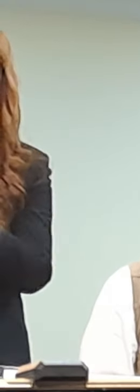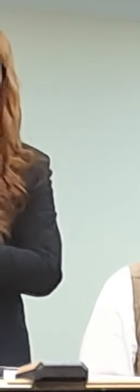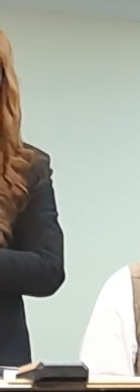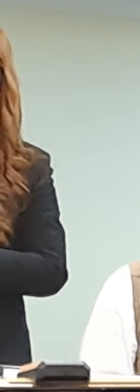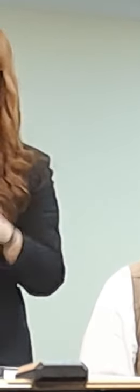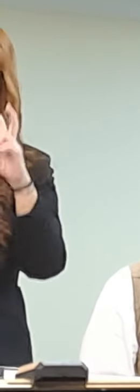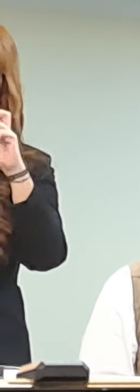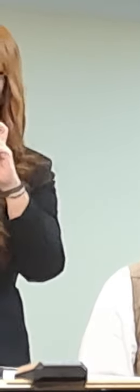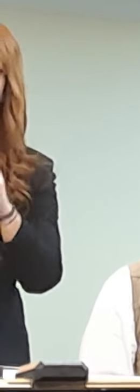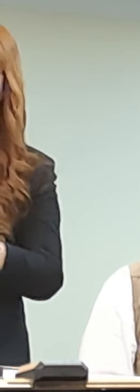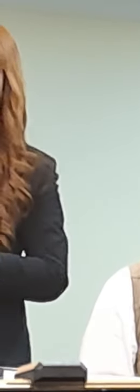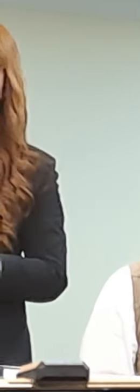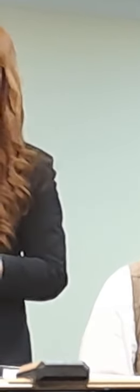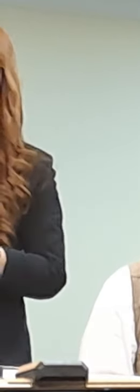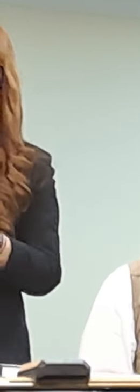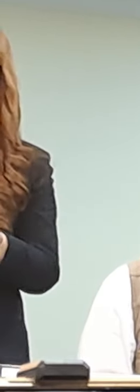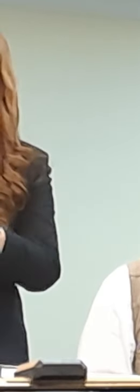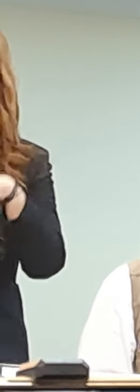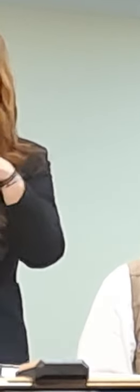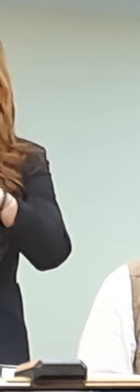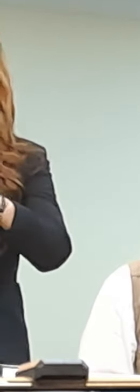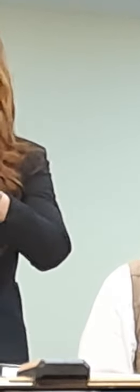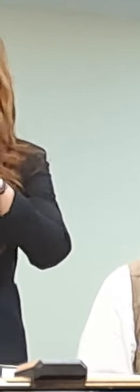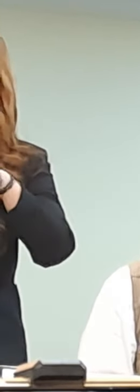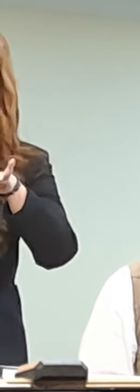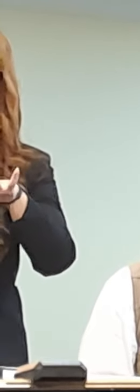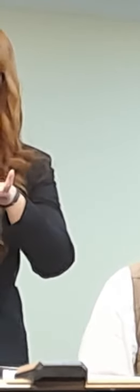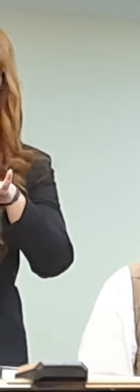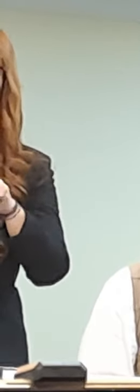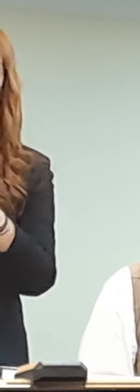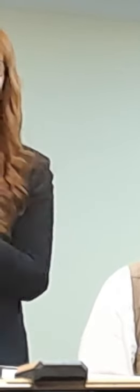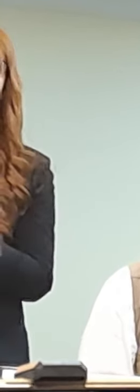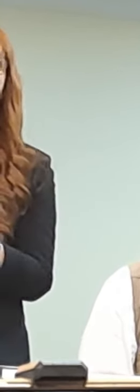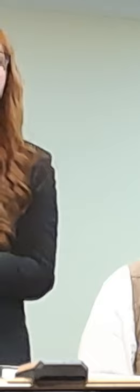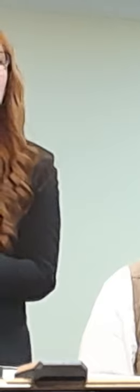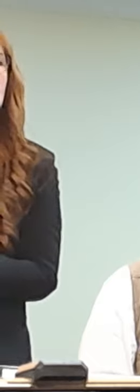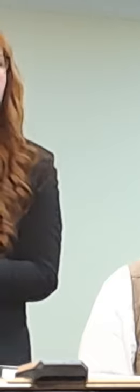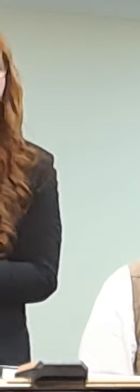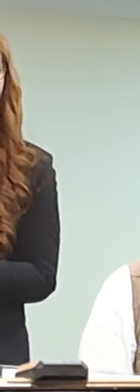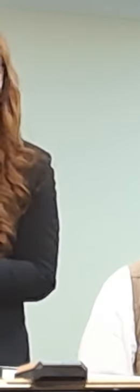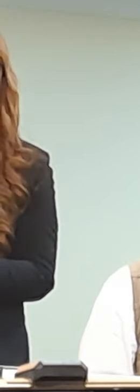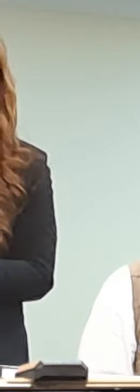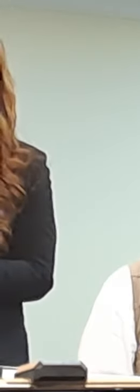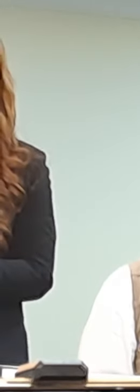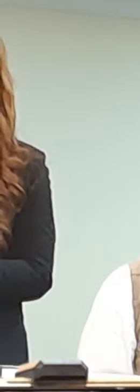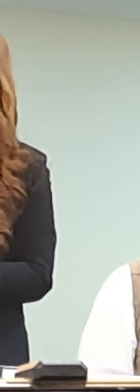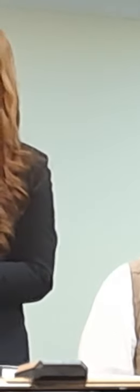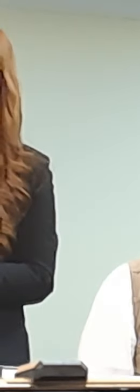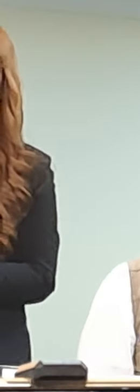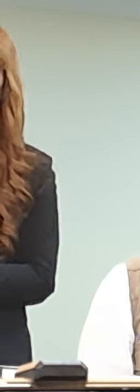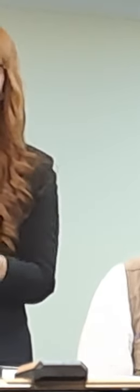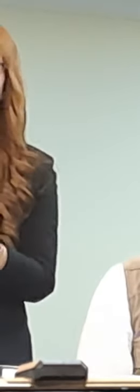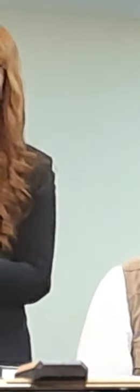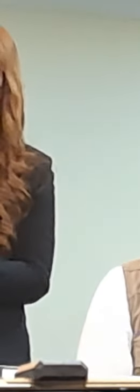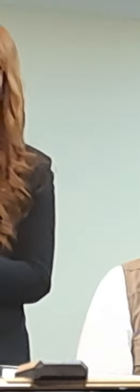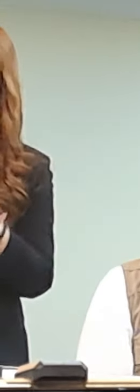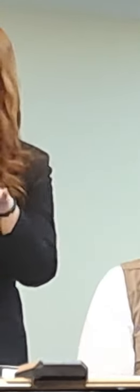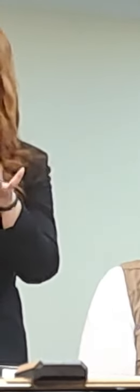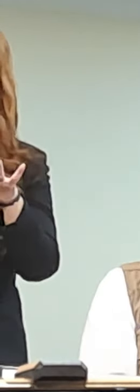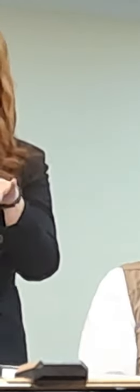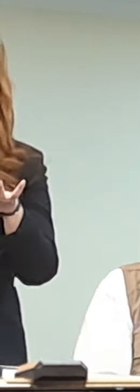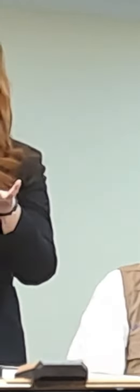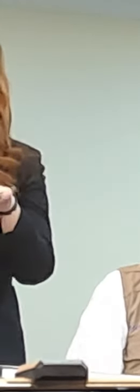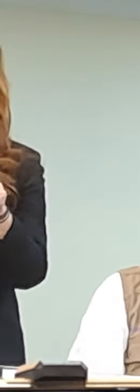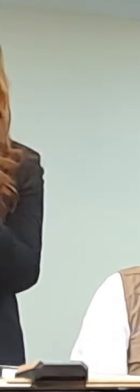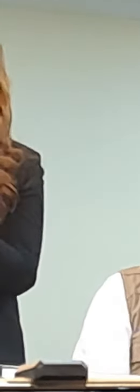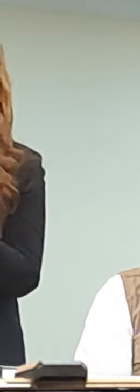adanya tumbuhan air di dalam sumsum tulang tersebut gitu. Mengapa harus diambil? Karena memang di setiap air menggenang, baik itu